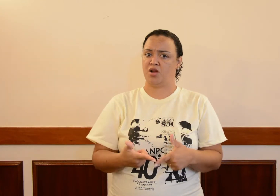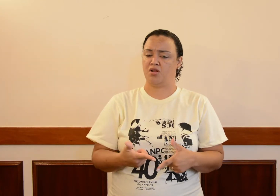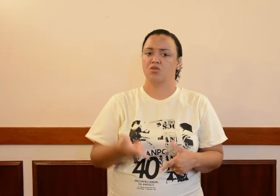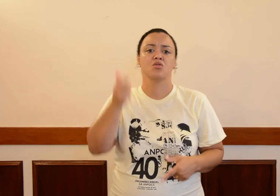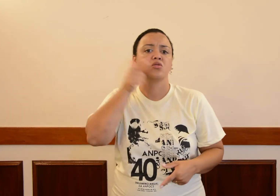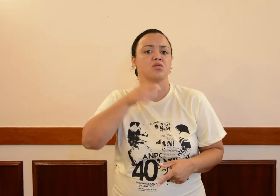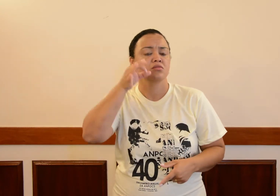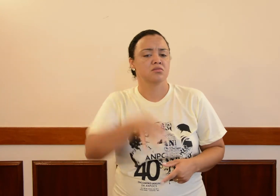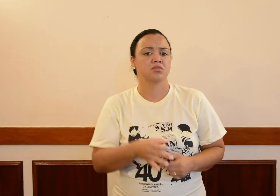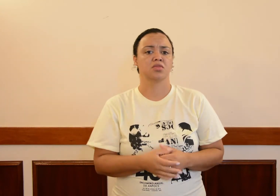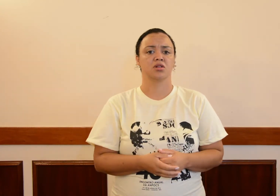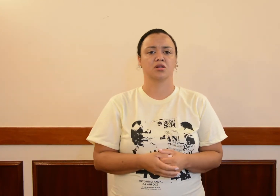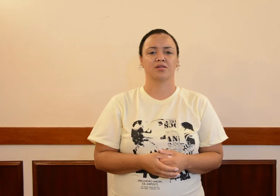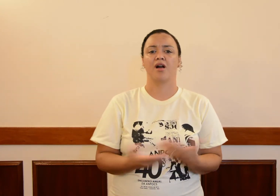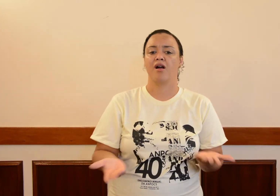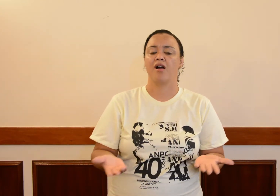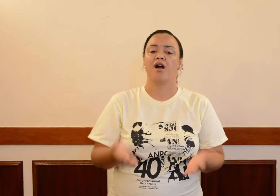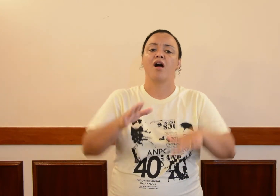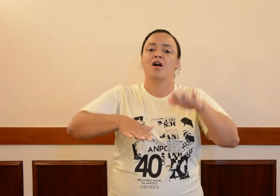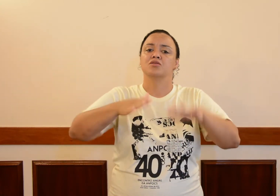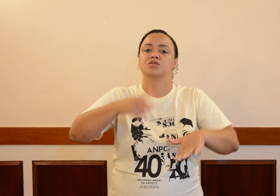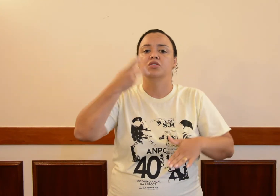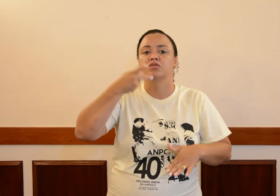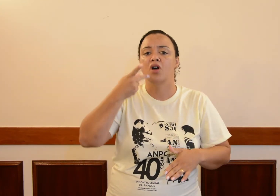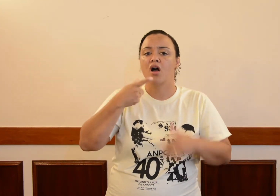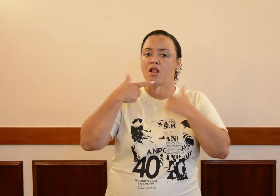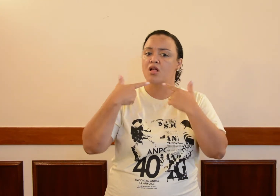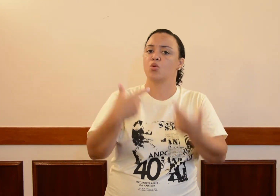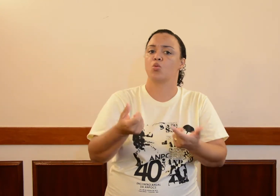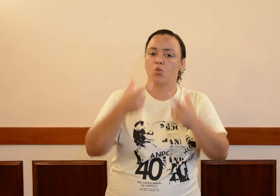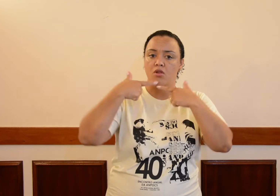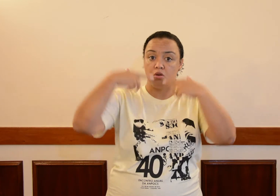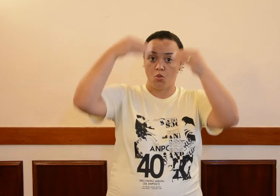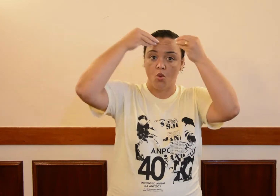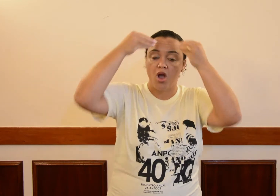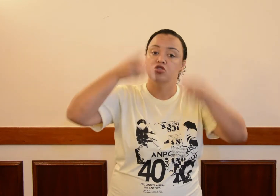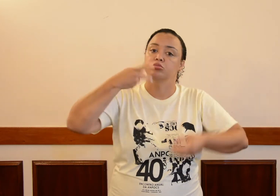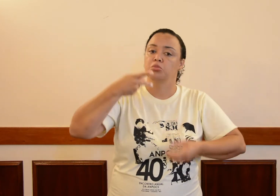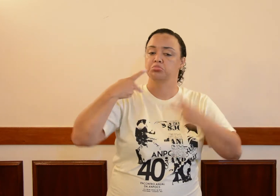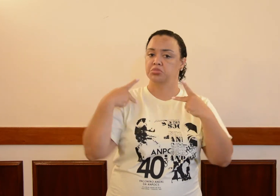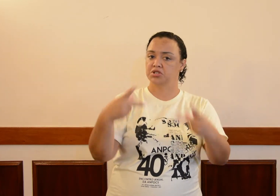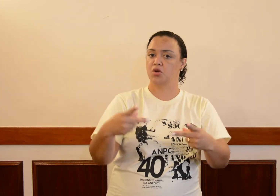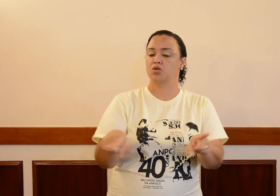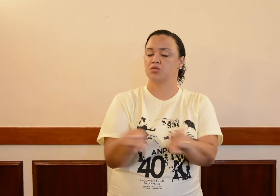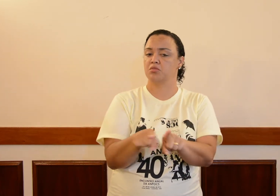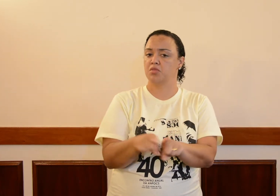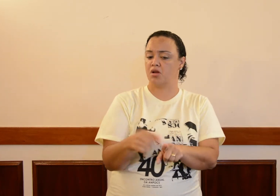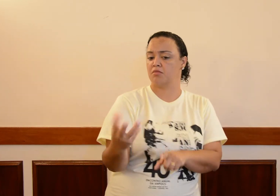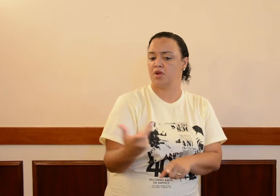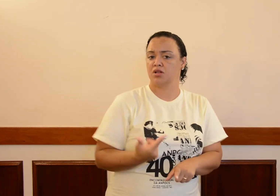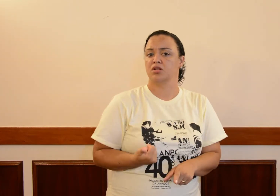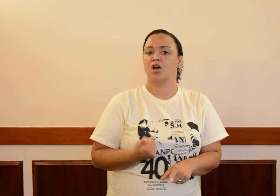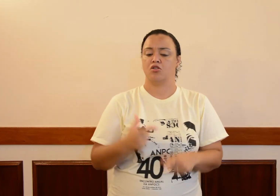na linguagem pedagógica e empresarial, seriam as competências, habilidades e atitudes, são acionadas nesses